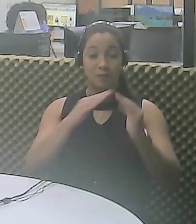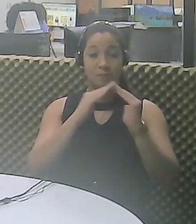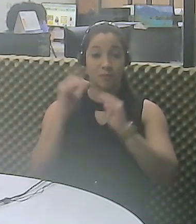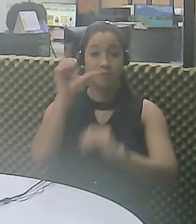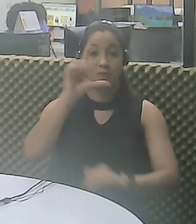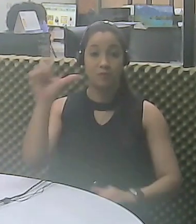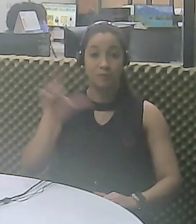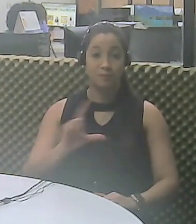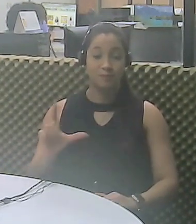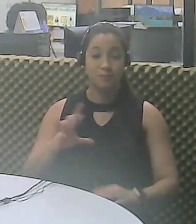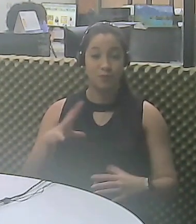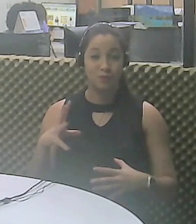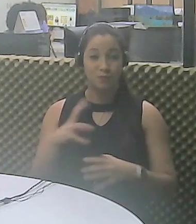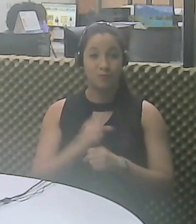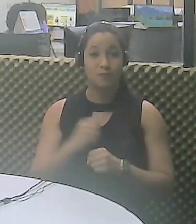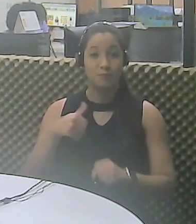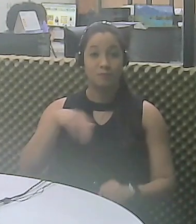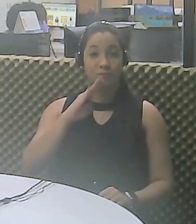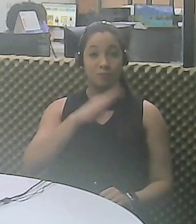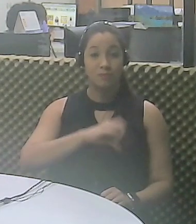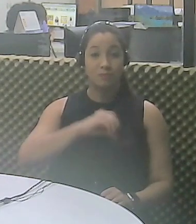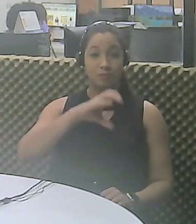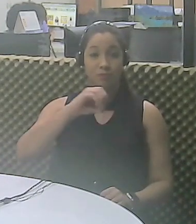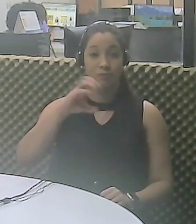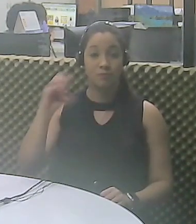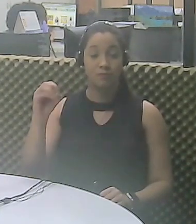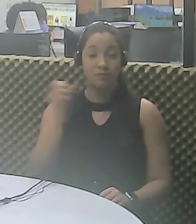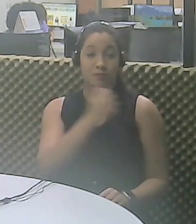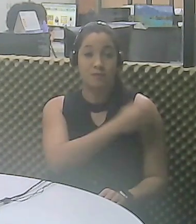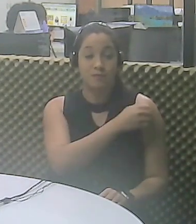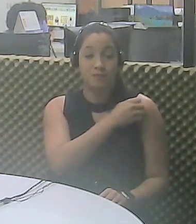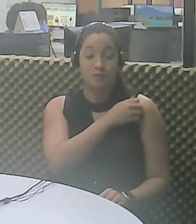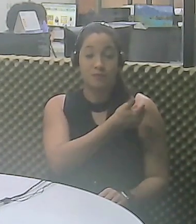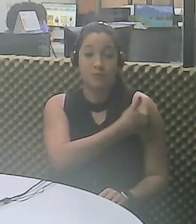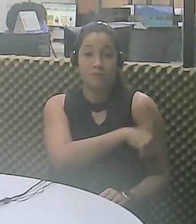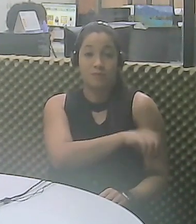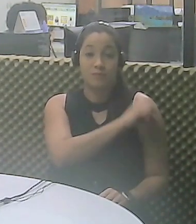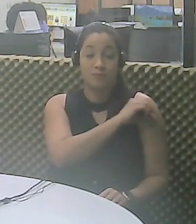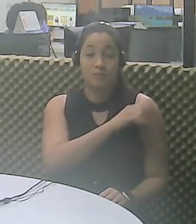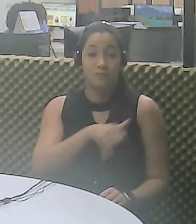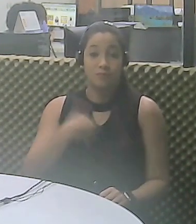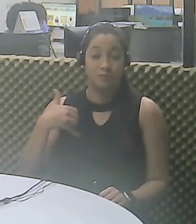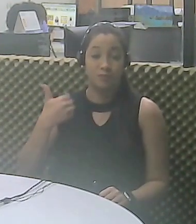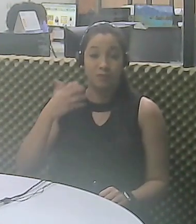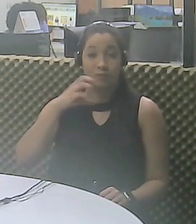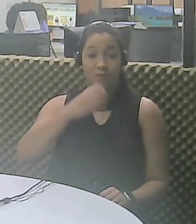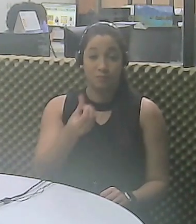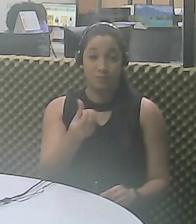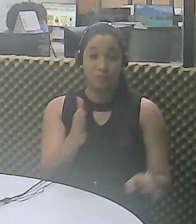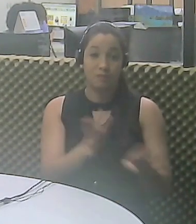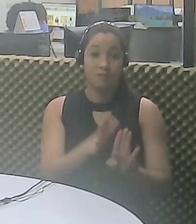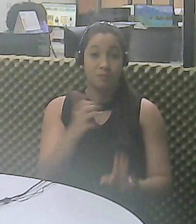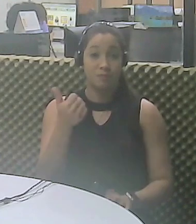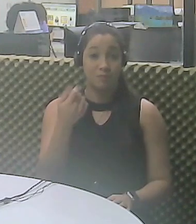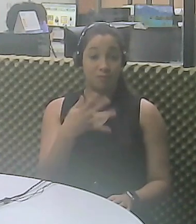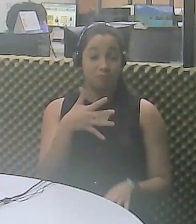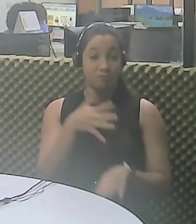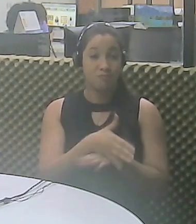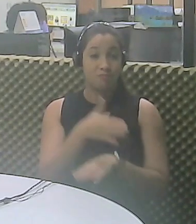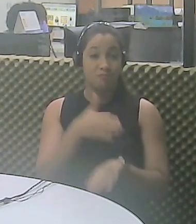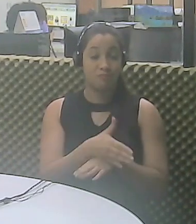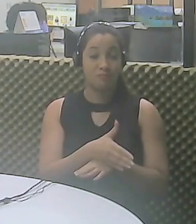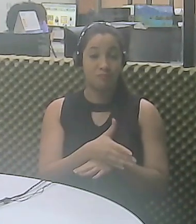de Freitas. Ao todo, mais de 900 estudantes do ensino fundamental, com idades entre 6 e 14 anos, participaram